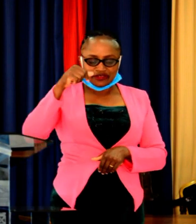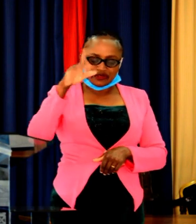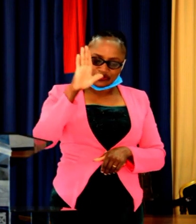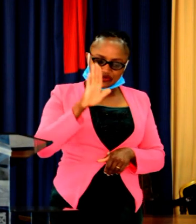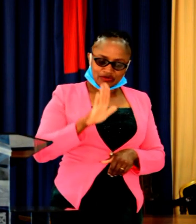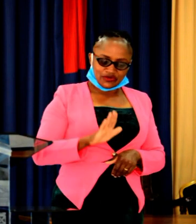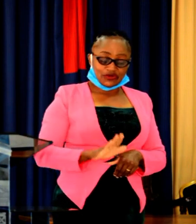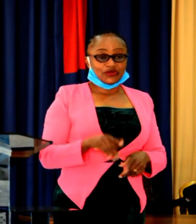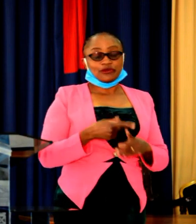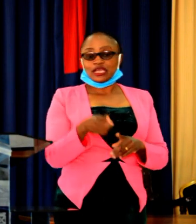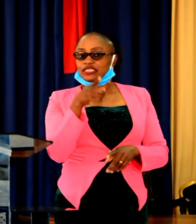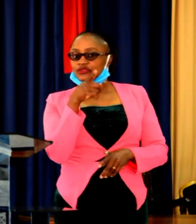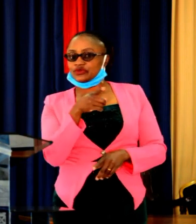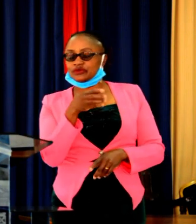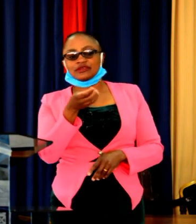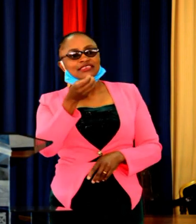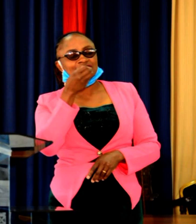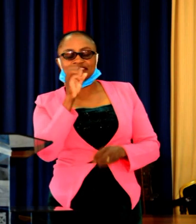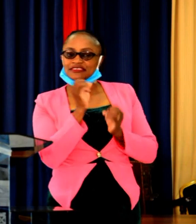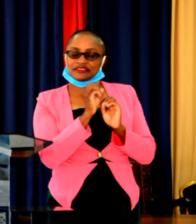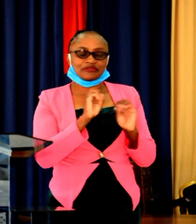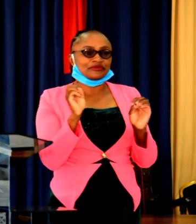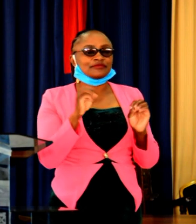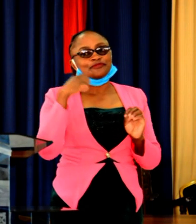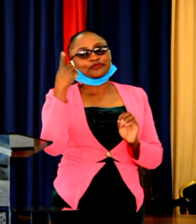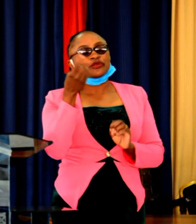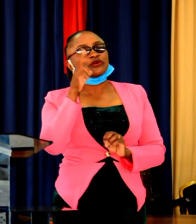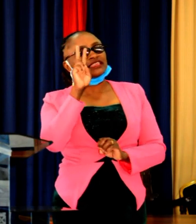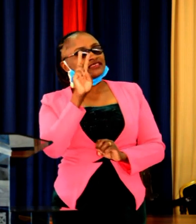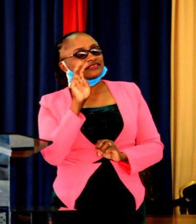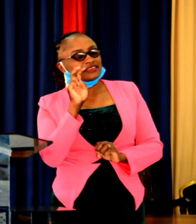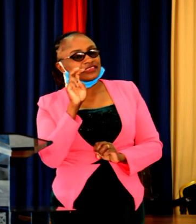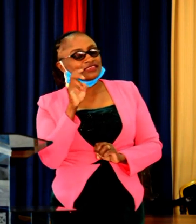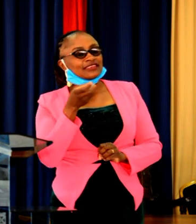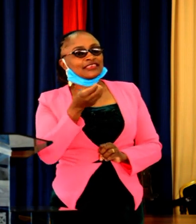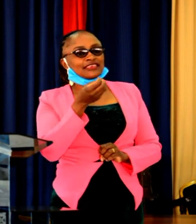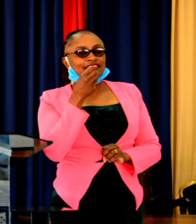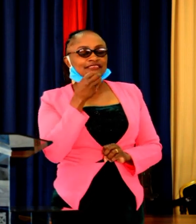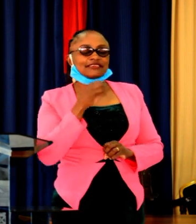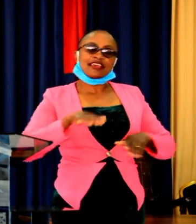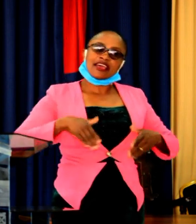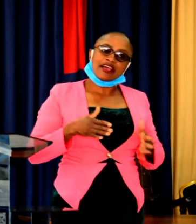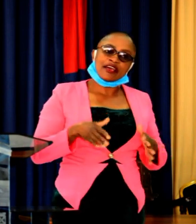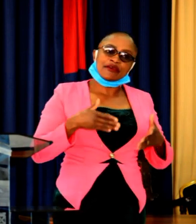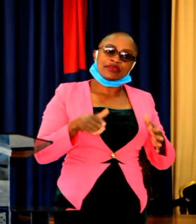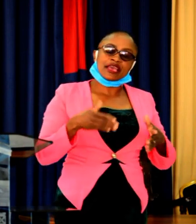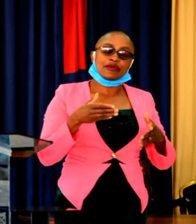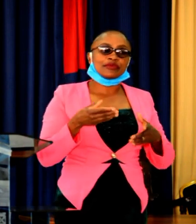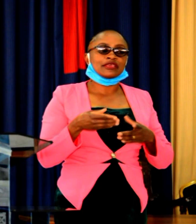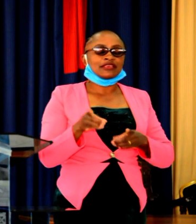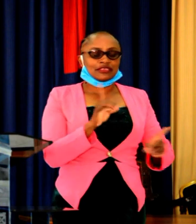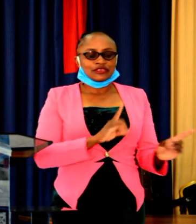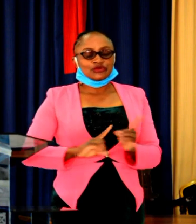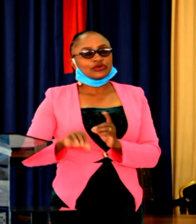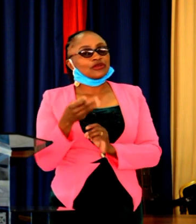wewe hautakula unga. Utaona na macho yako, lakini hautafurahia matendo ya